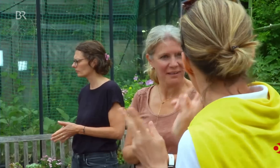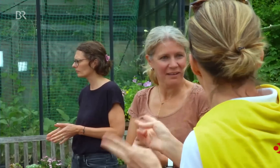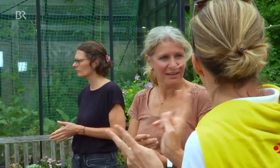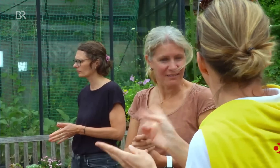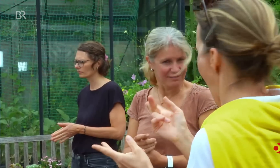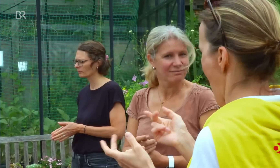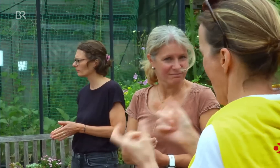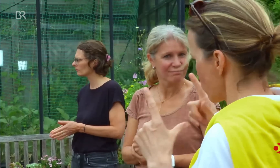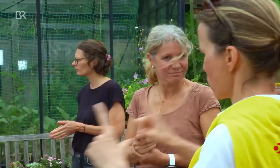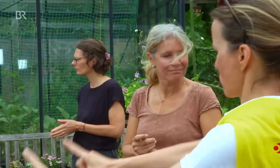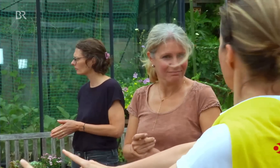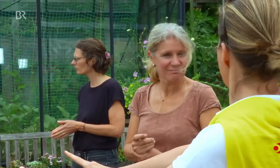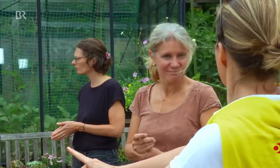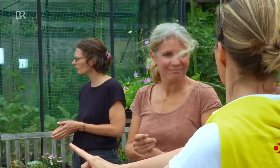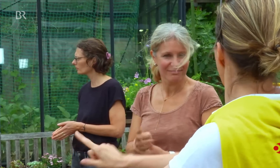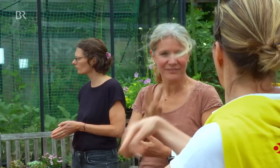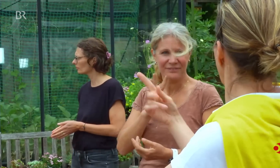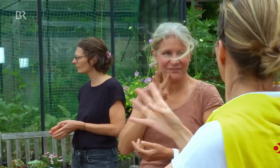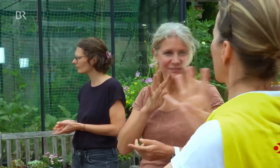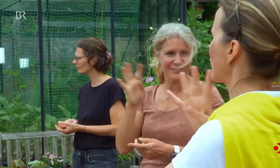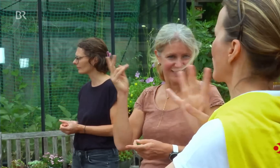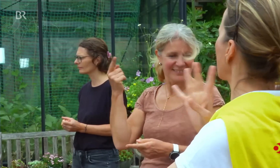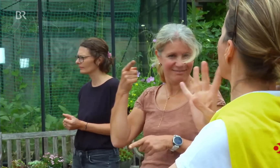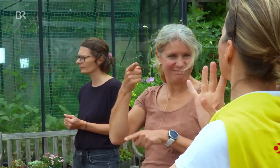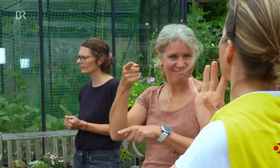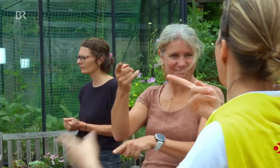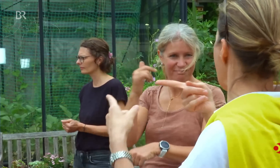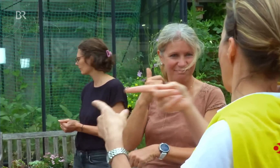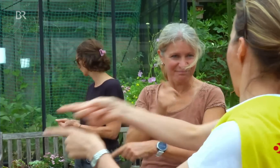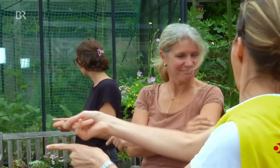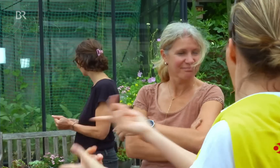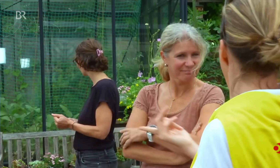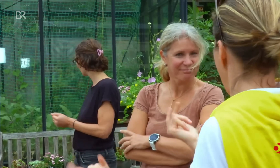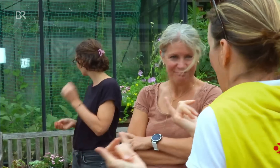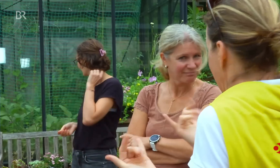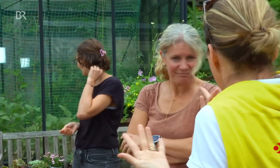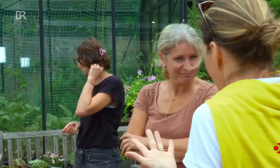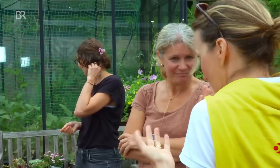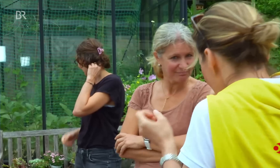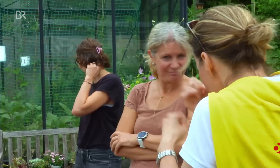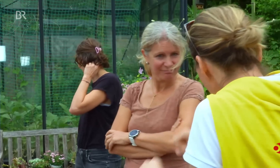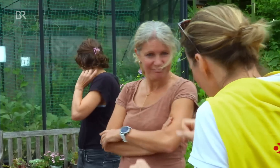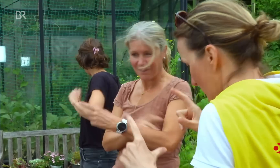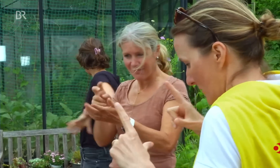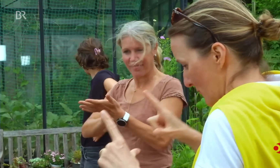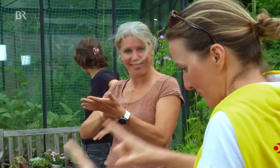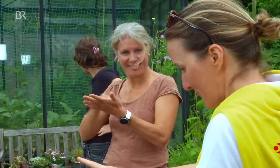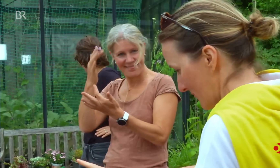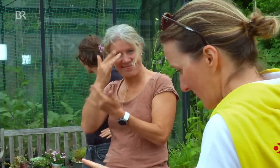Bei Hörenden ist es ganz normal, eine Nahaufnahme zu machen und dabei im Hintergrund weiter zu sprechen, parallel dazu. Aber heute geht das nicht. Während